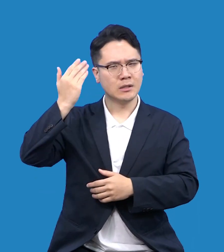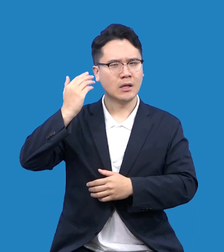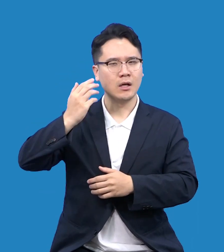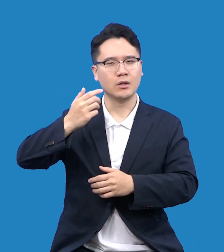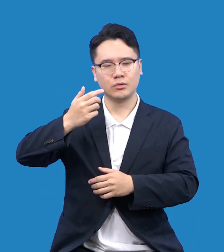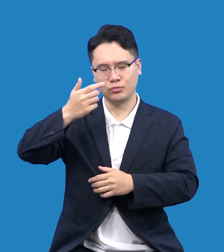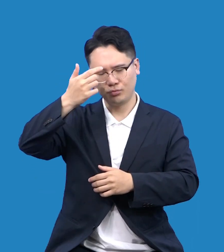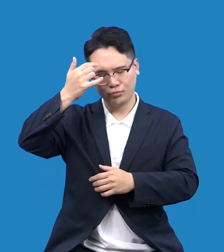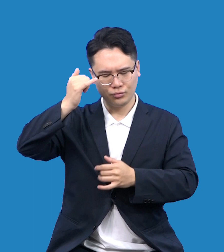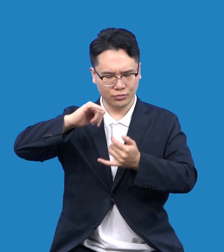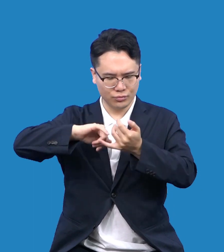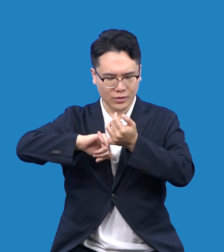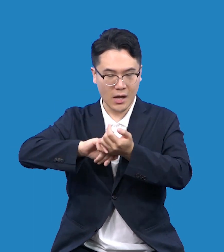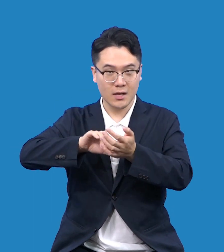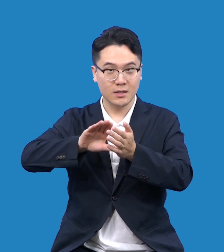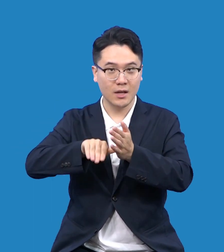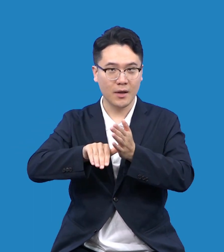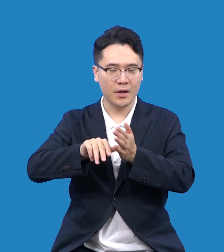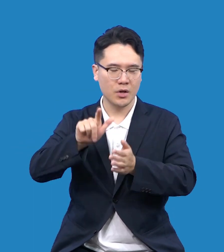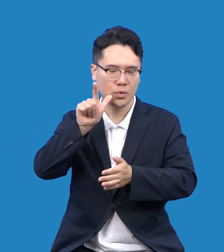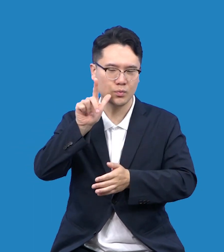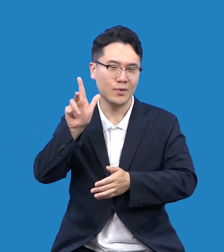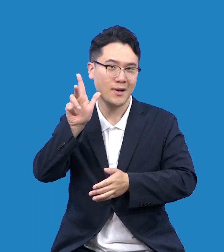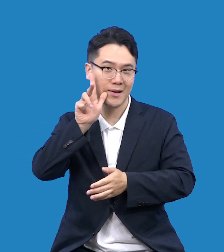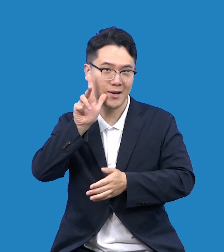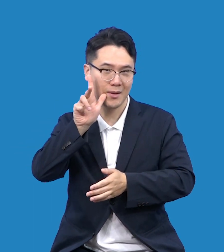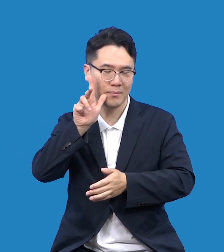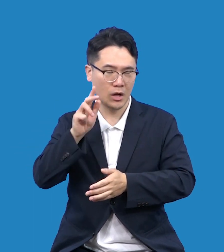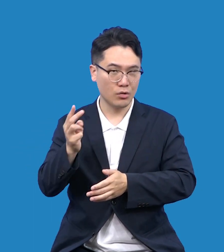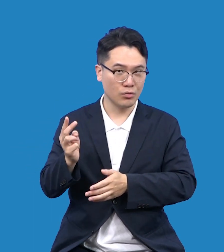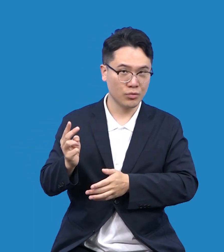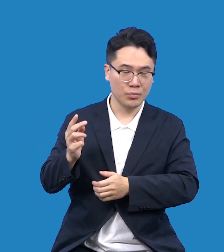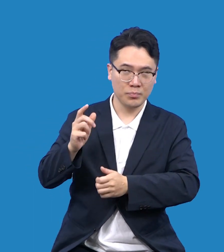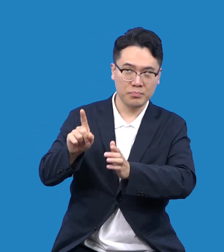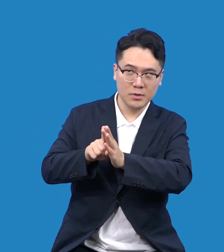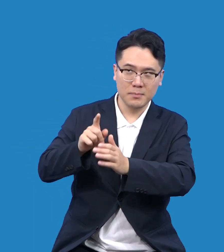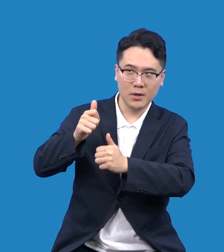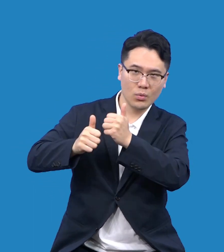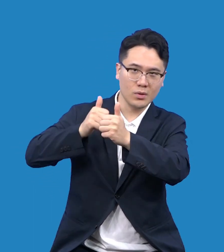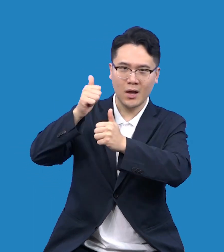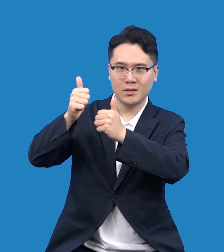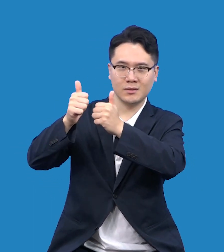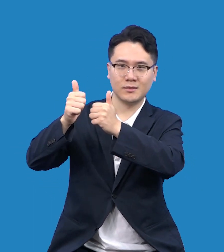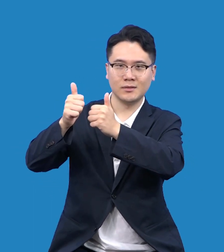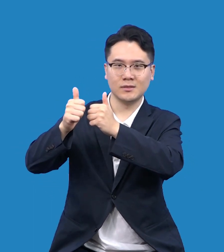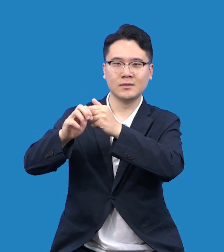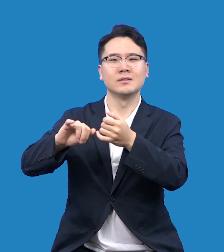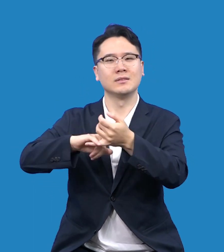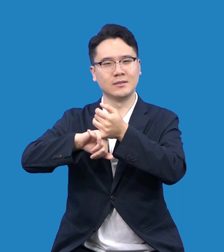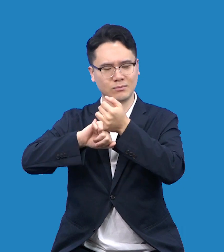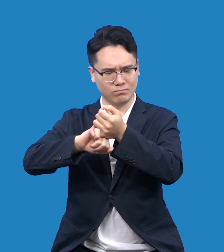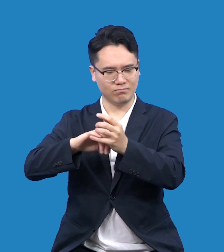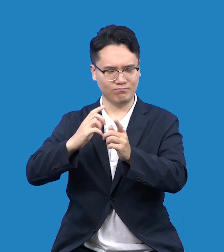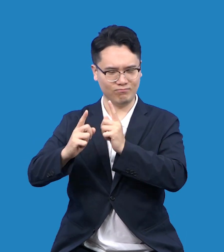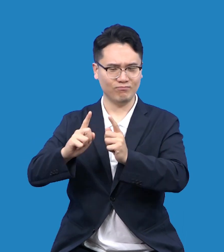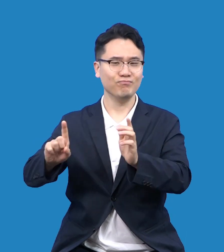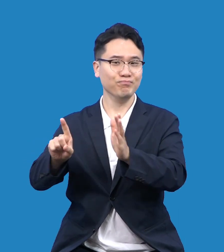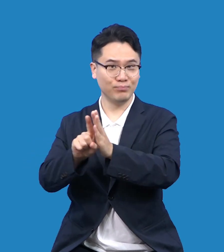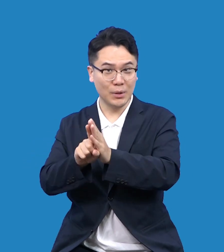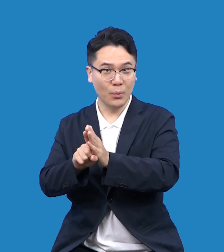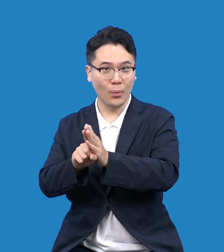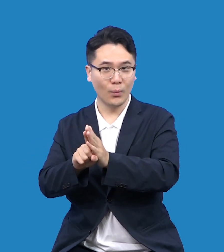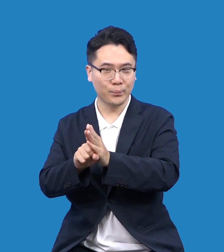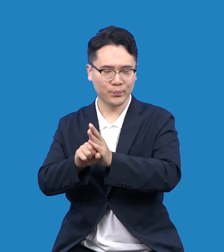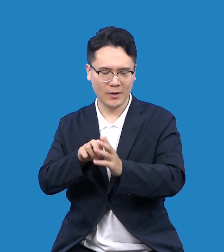구약시대 여호수아 갈렙 같은 믿음의 조상들, 그들도 약속의 말씀을 믿고 정탐에서